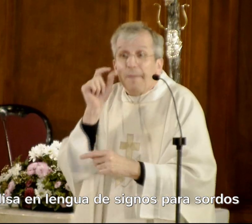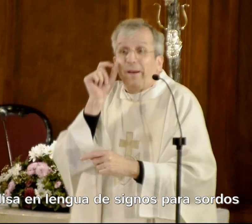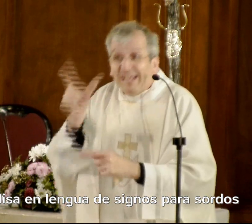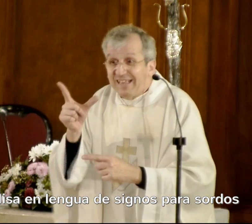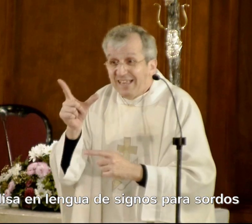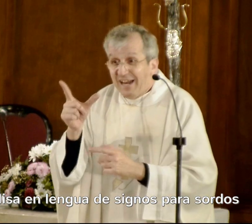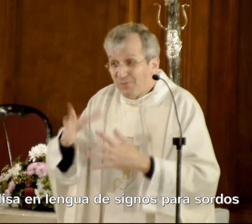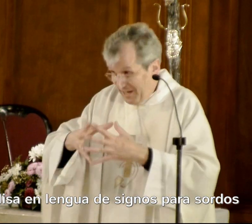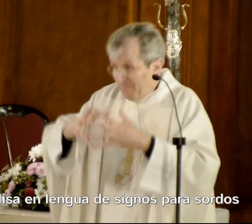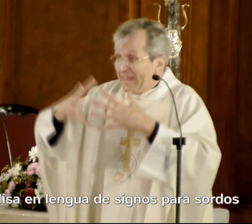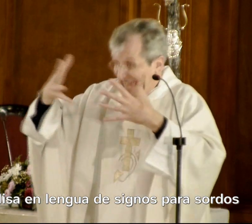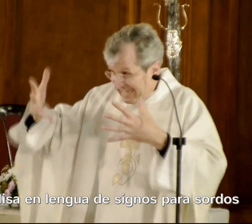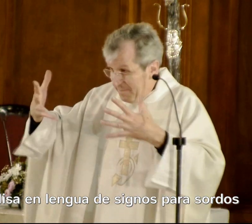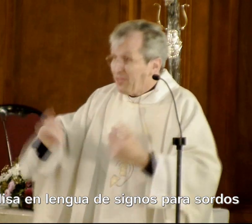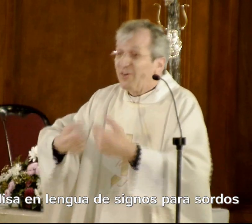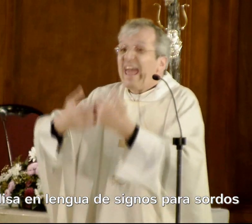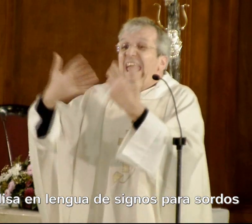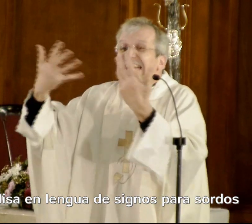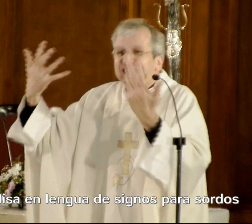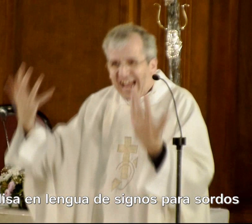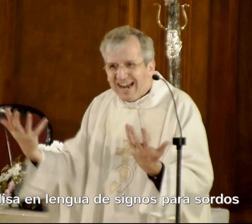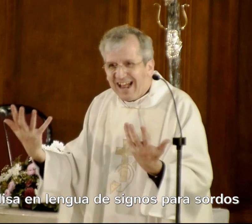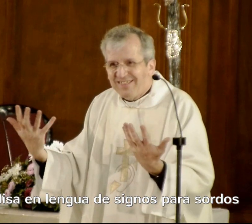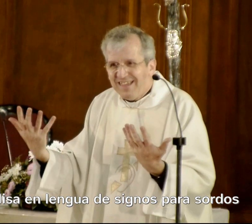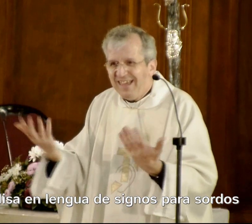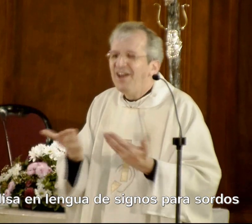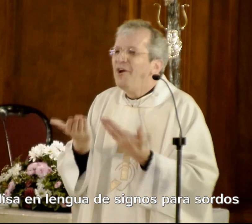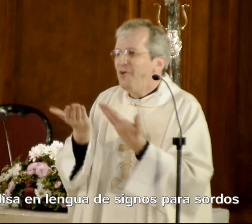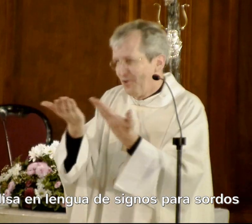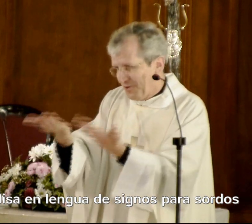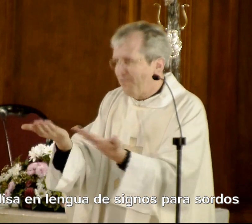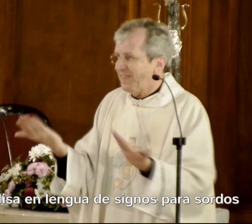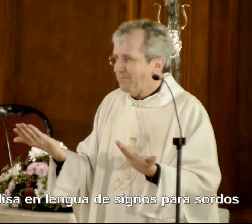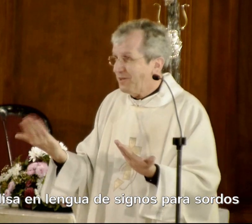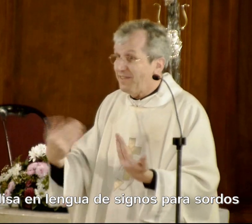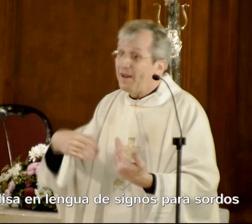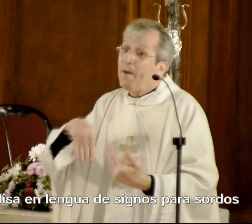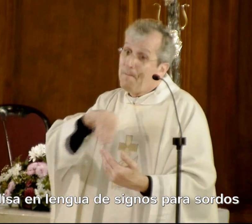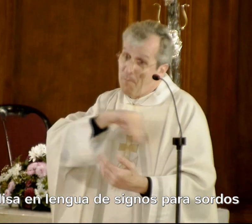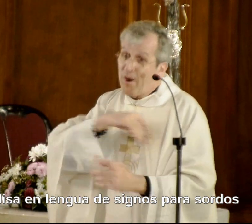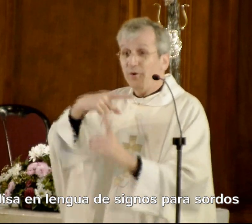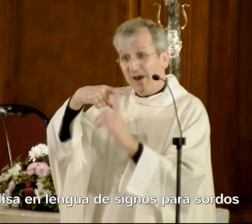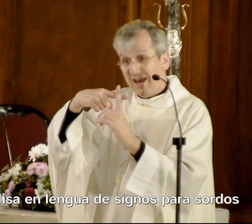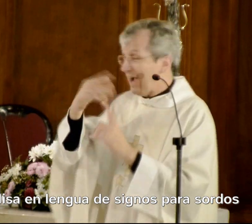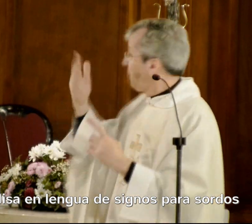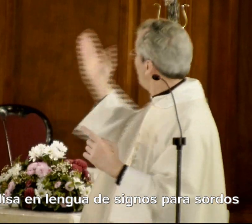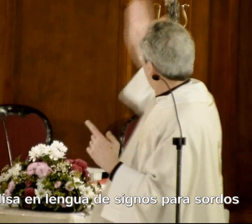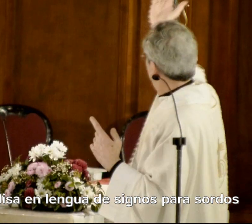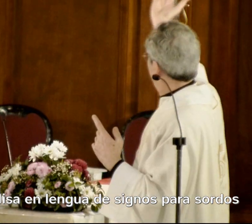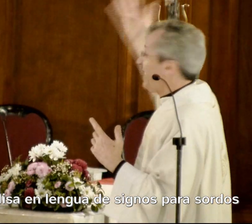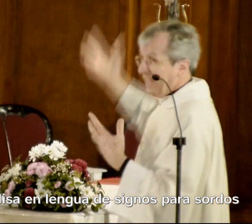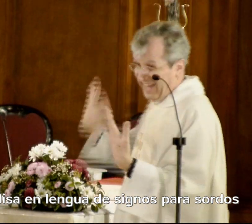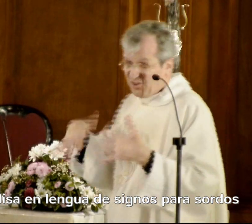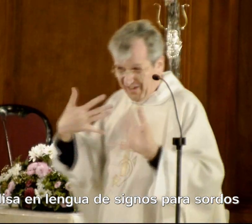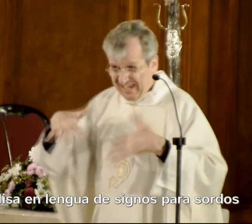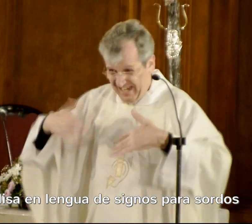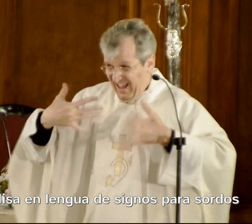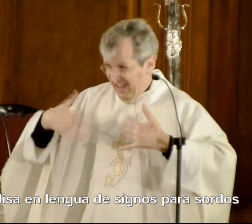para que entendiéramos que ese perdón es tan grande, nos ofrece la posibilidad de decir, muero en la cruz, eso que es